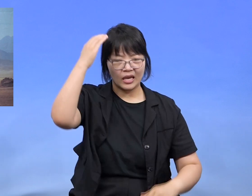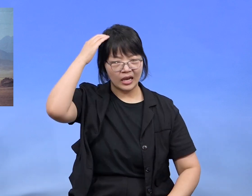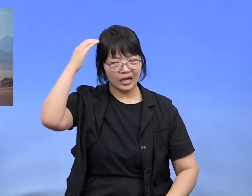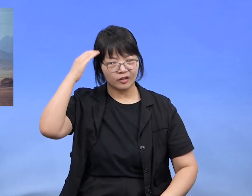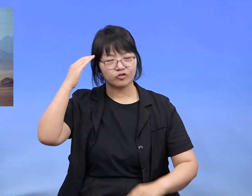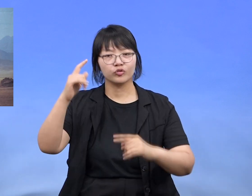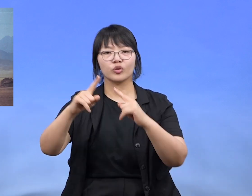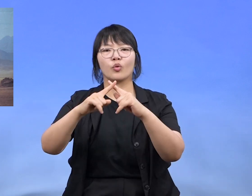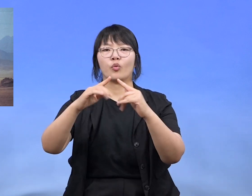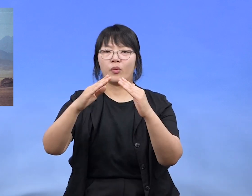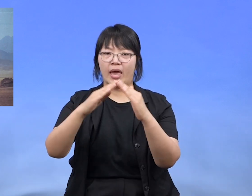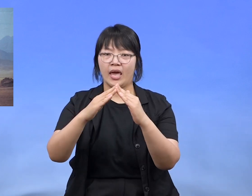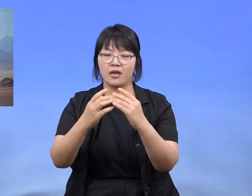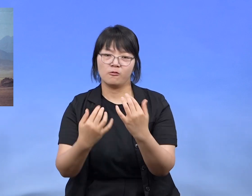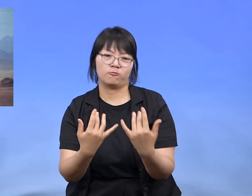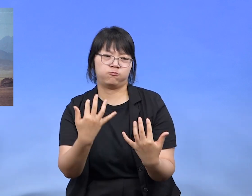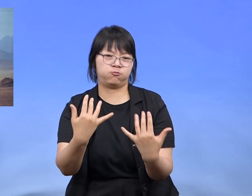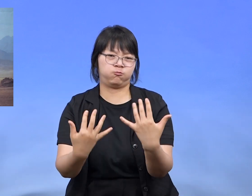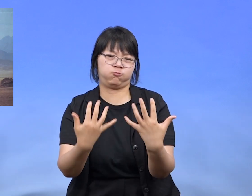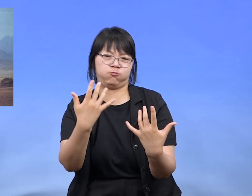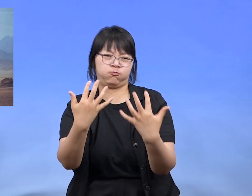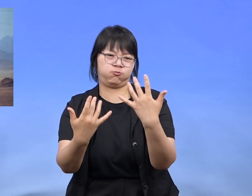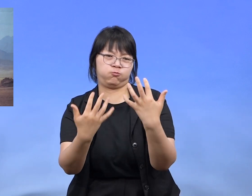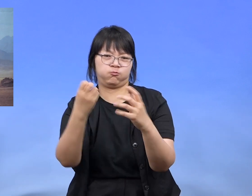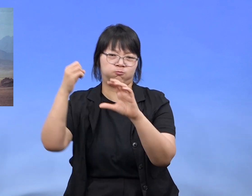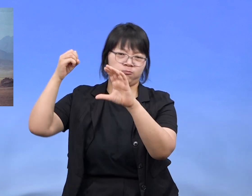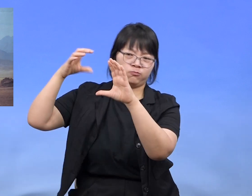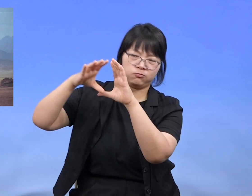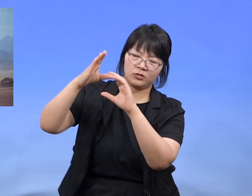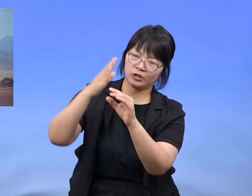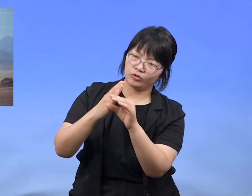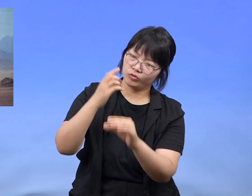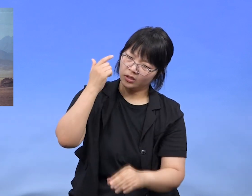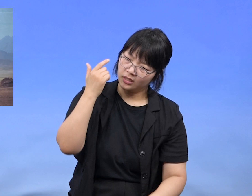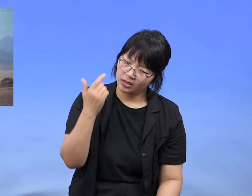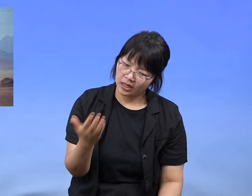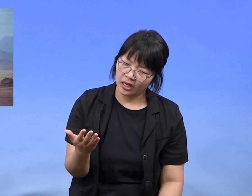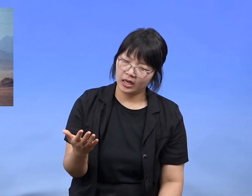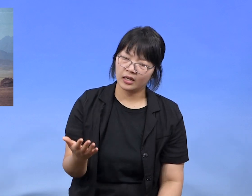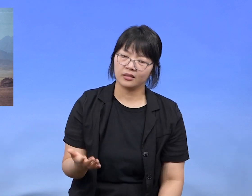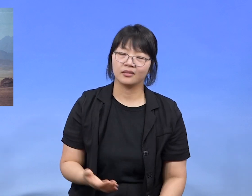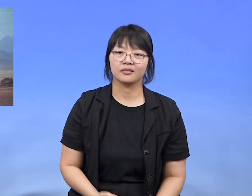한국교회라는 금촛대는 지금 빛을 발하고 있는 것일까요?